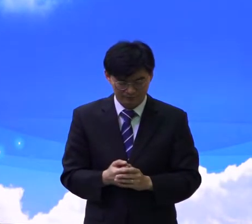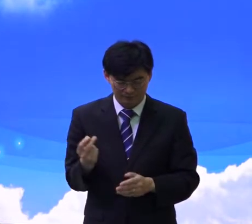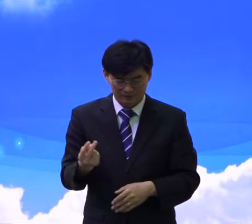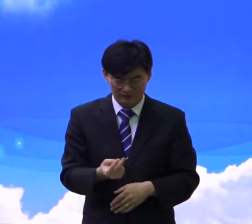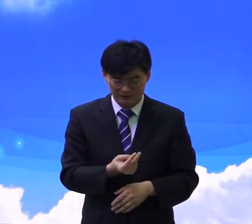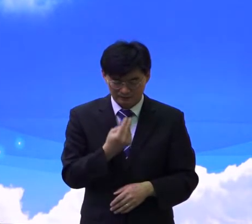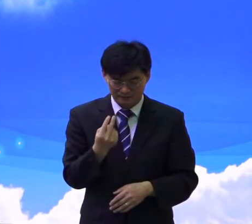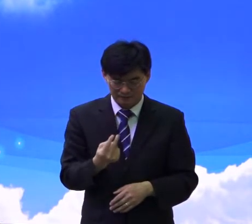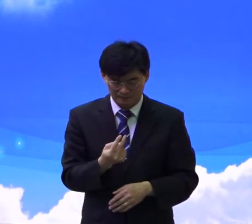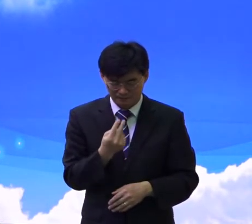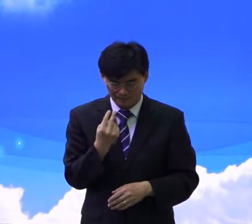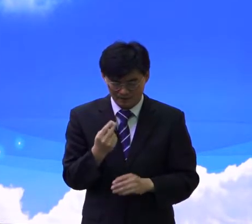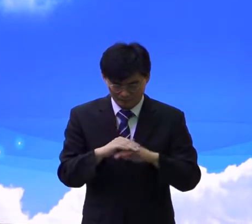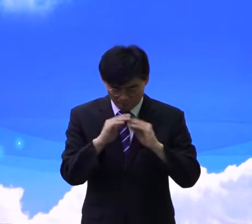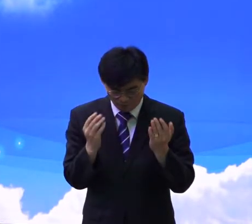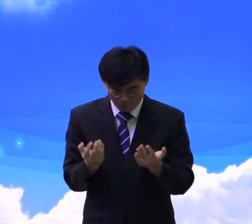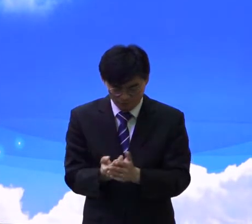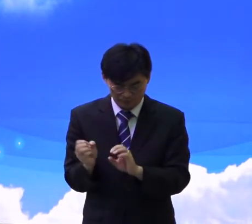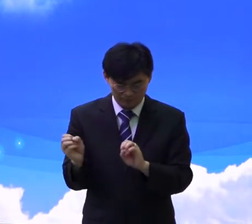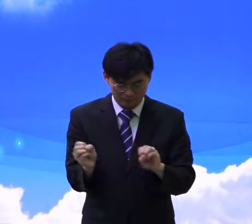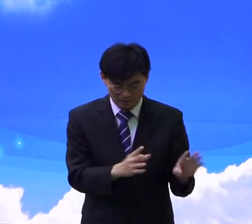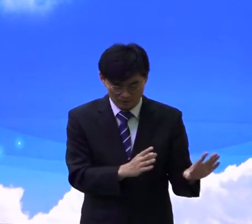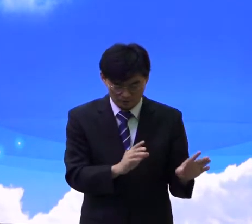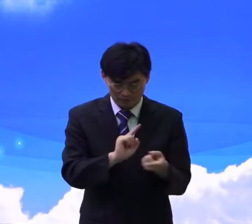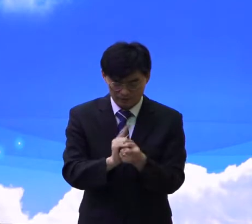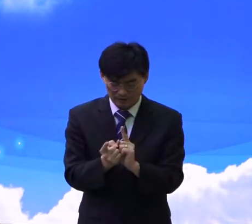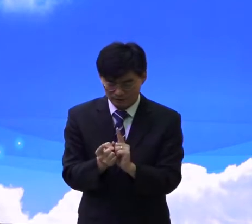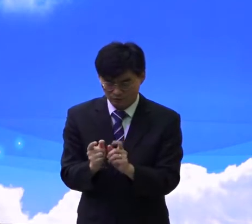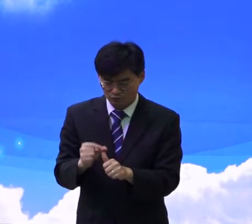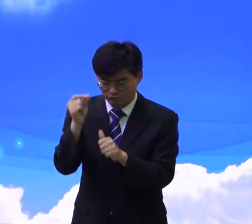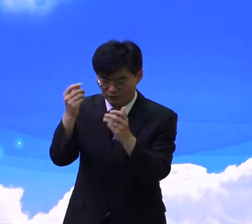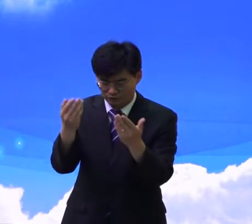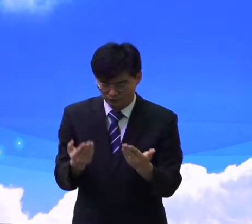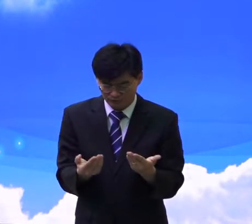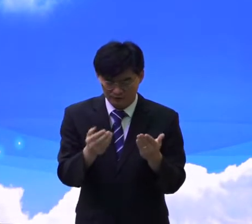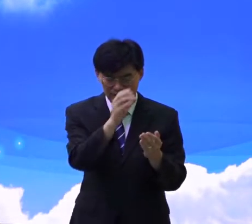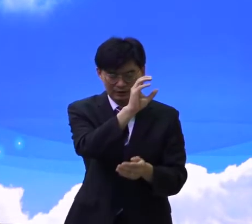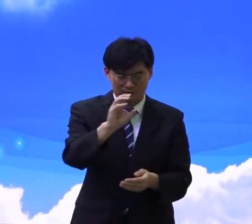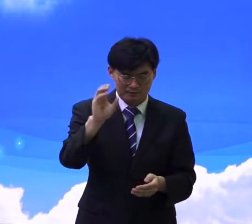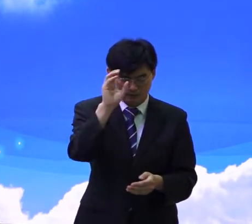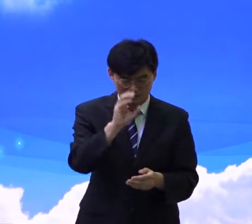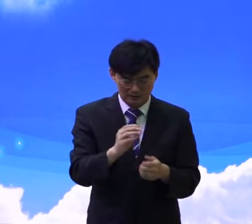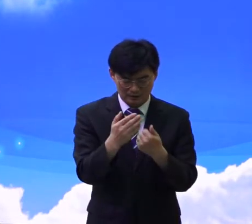생명까지 내어주신 우리 주님의 그 십자가의 은혜를 밟고서